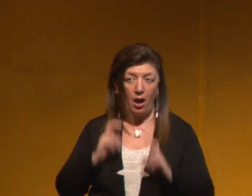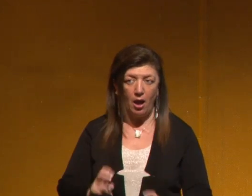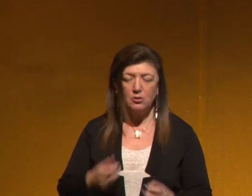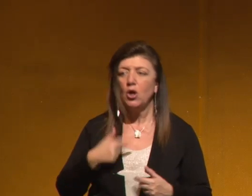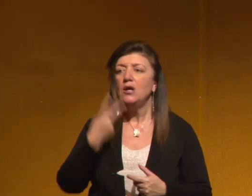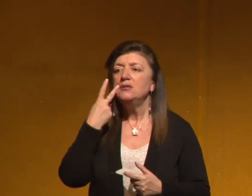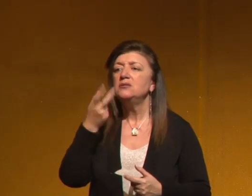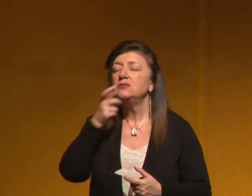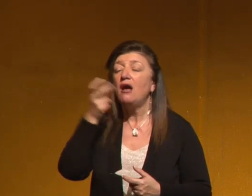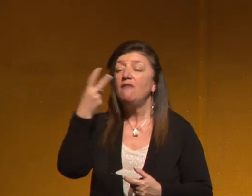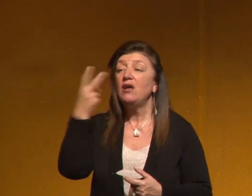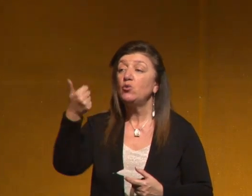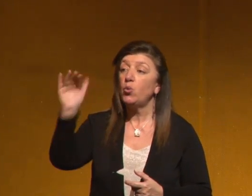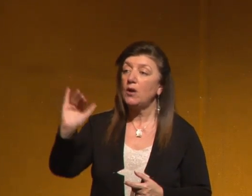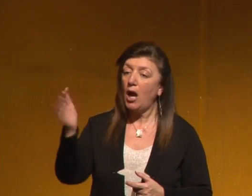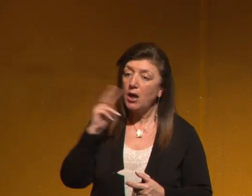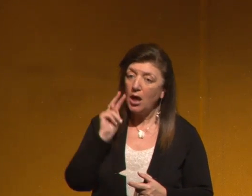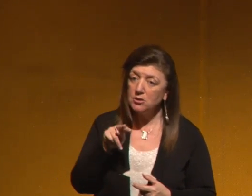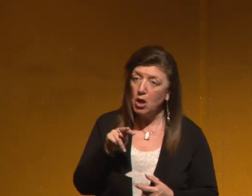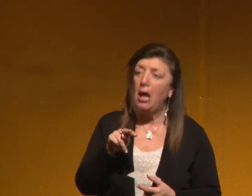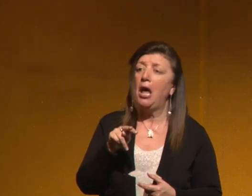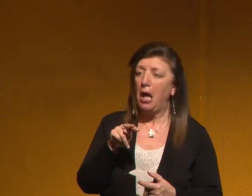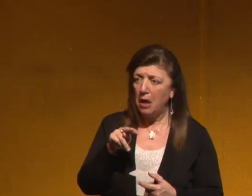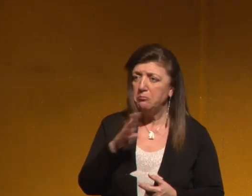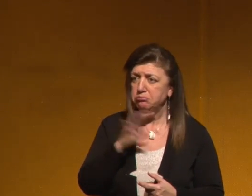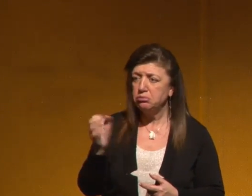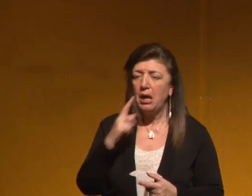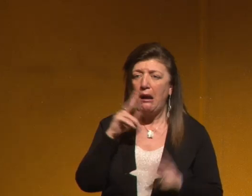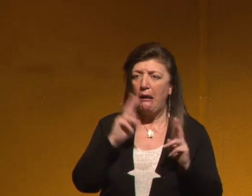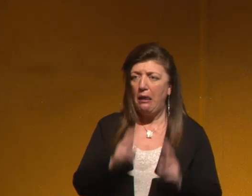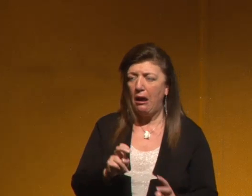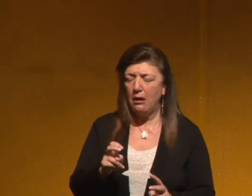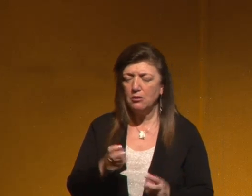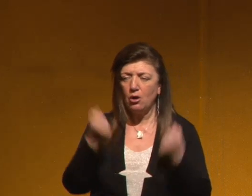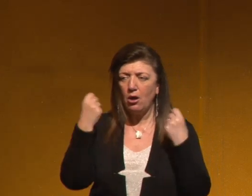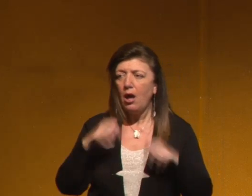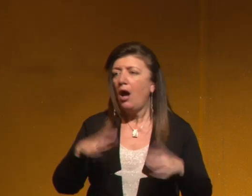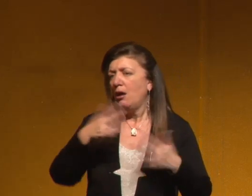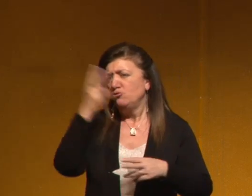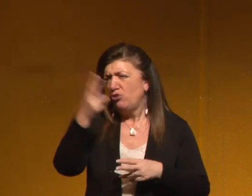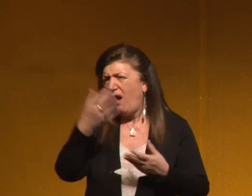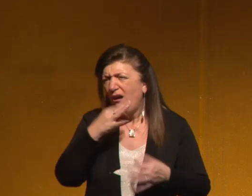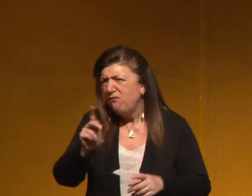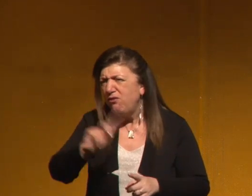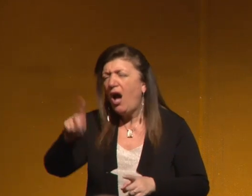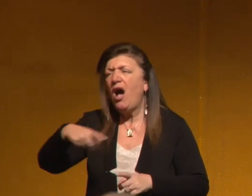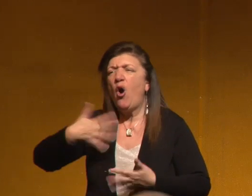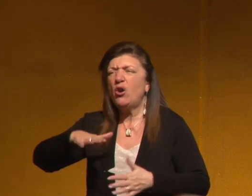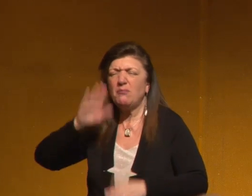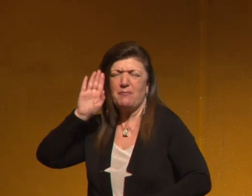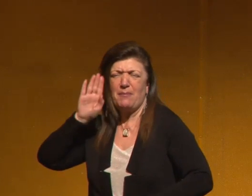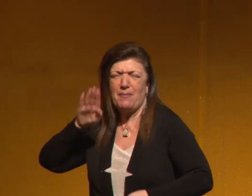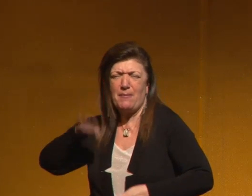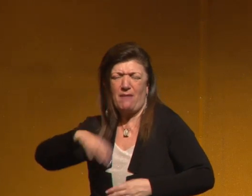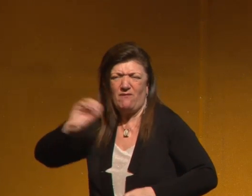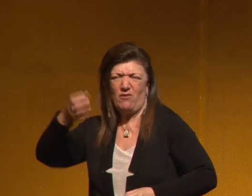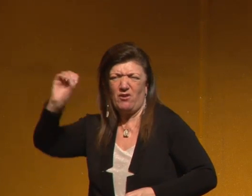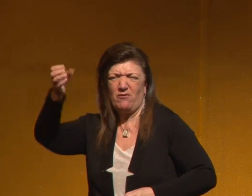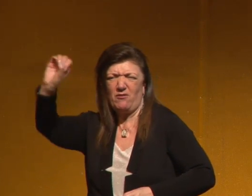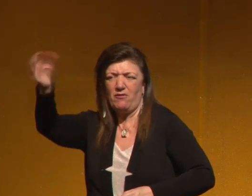vedere un ragazzo non riesce a reggere quel ritmo lento perché tutto frenetico e tutto di corsa e tutto accelerata oltre al multitasking